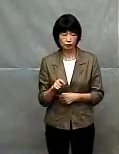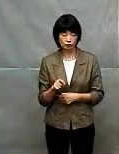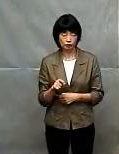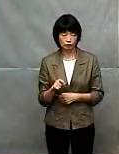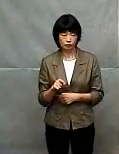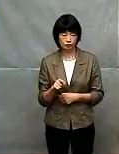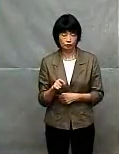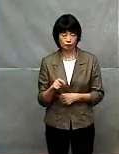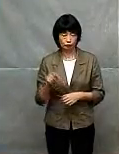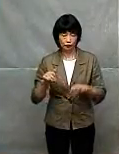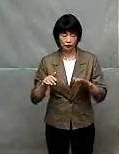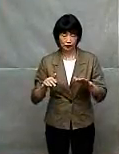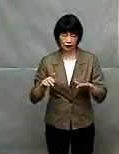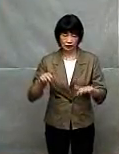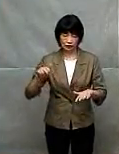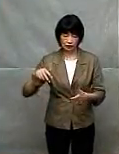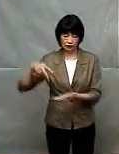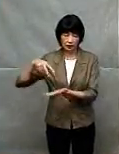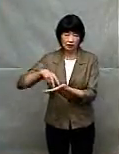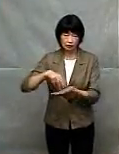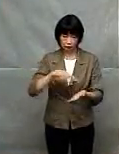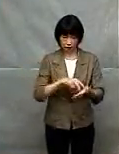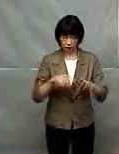地位といいますか、その、